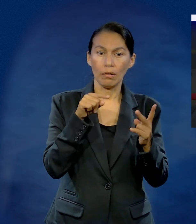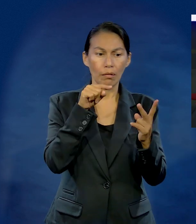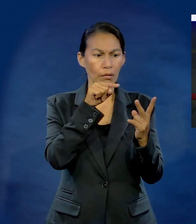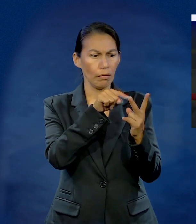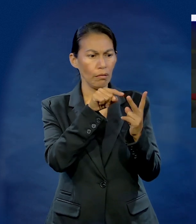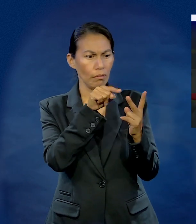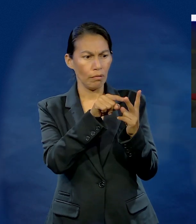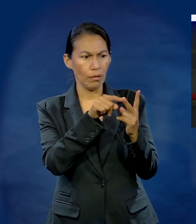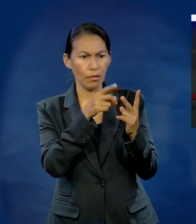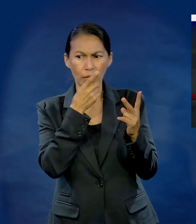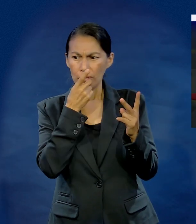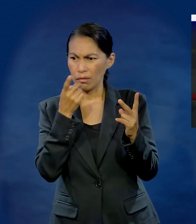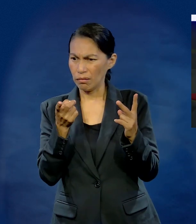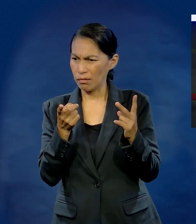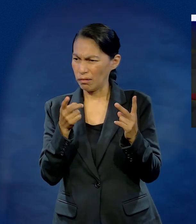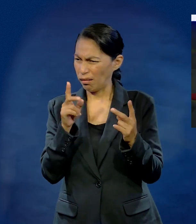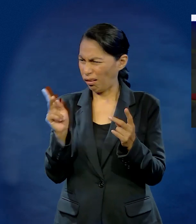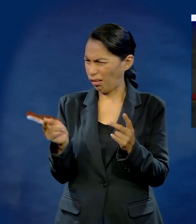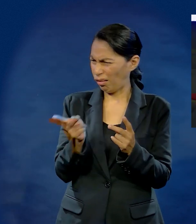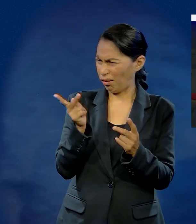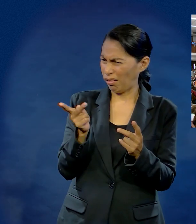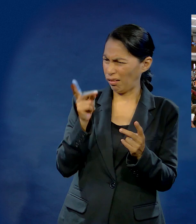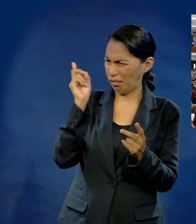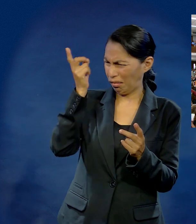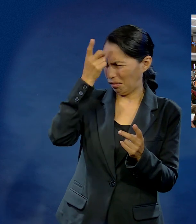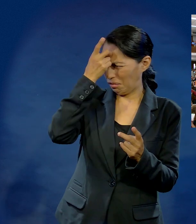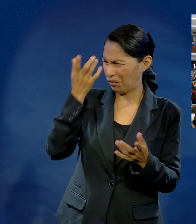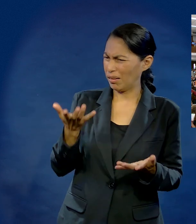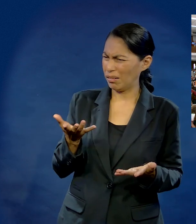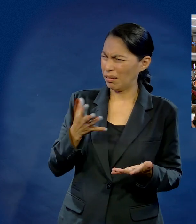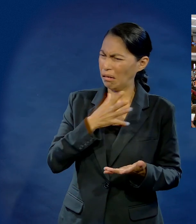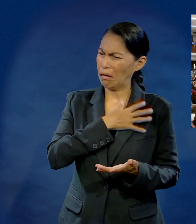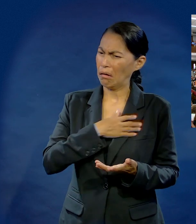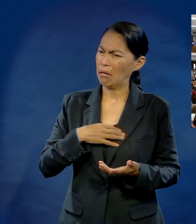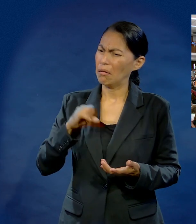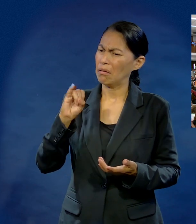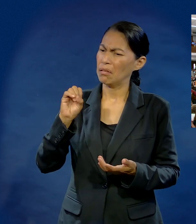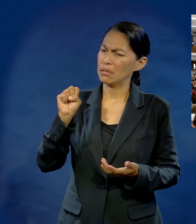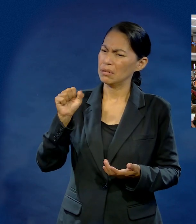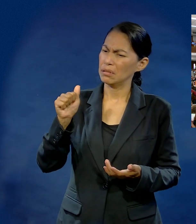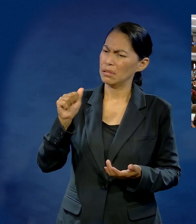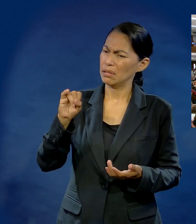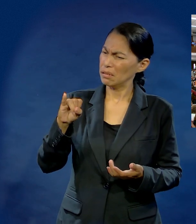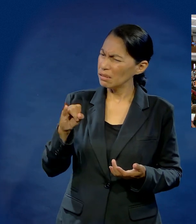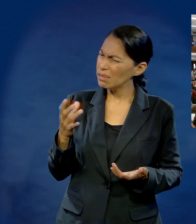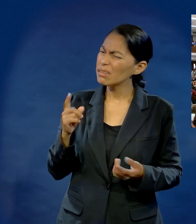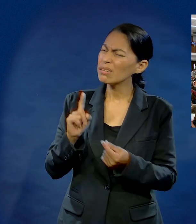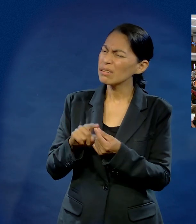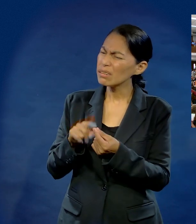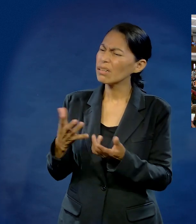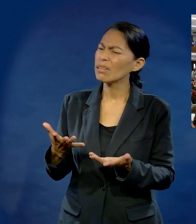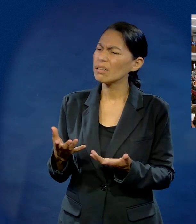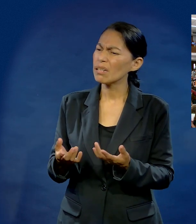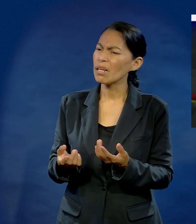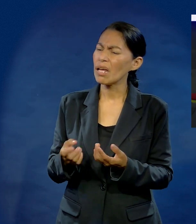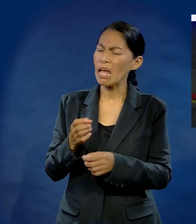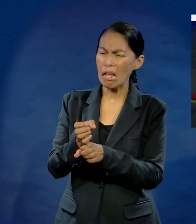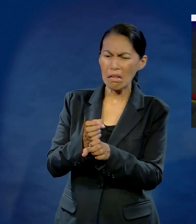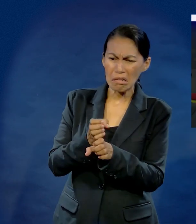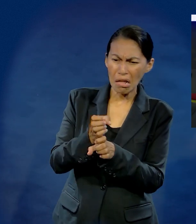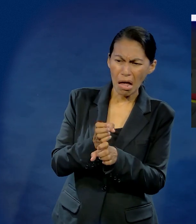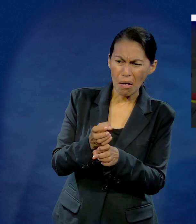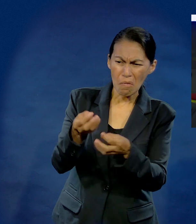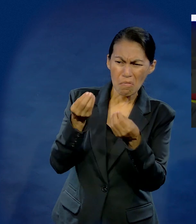la forma de expresarse. La forma práctica de decirlo es que tenía una boca loca y floja. La que usted